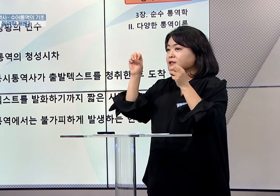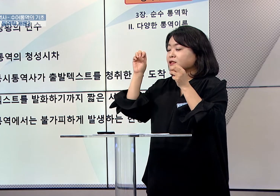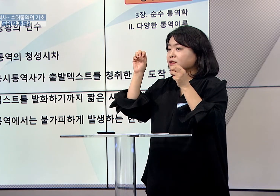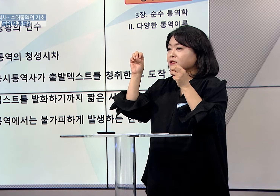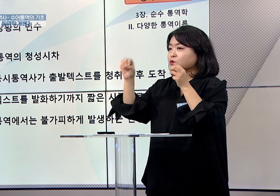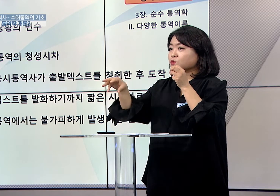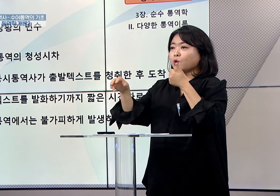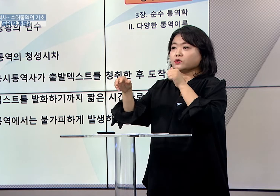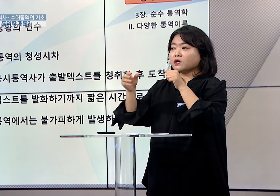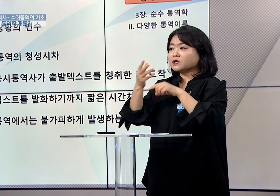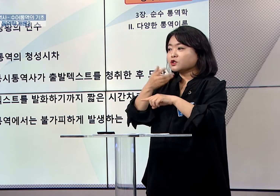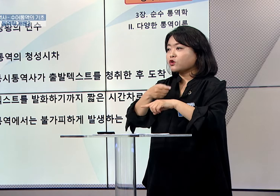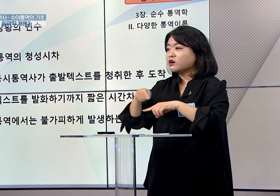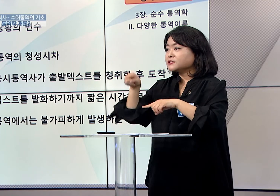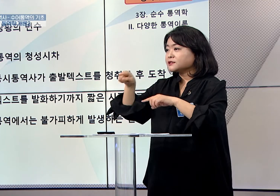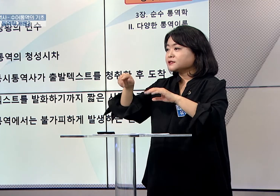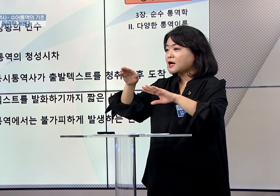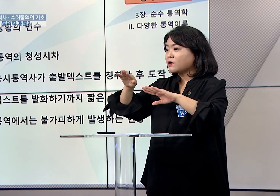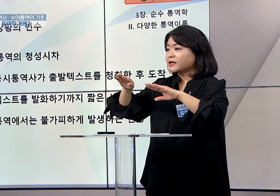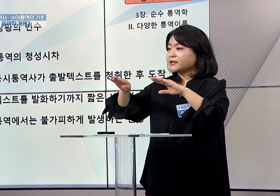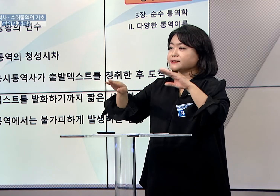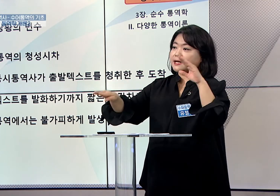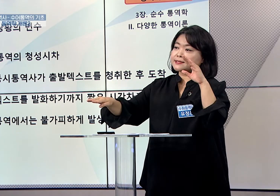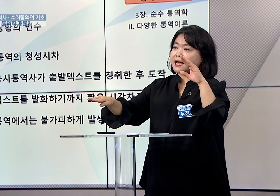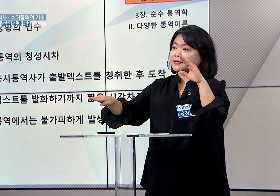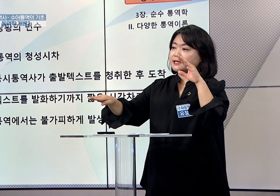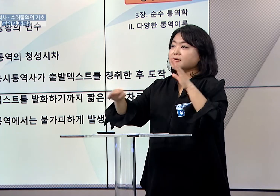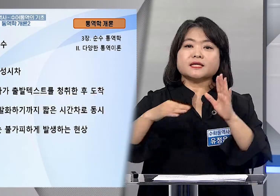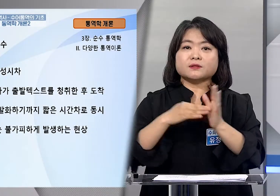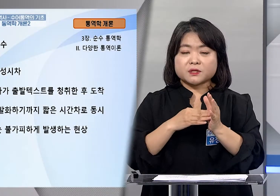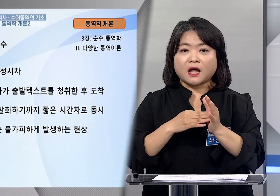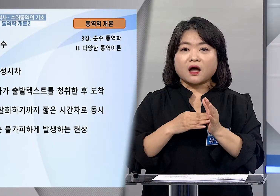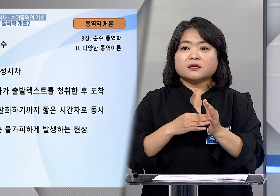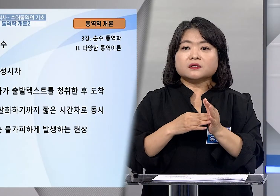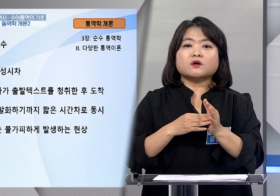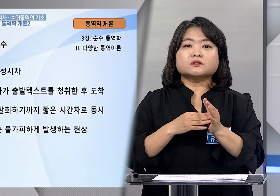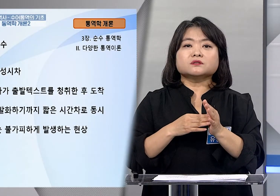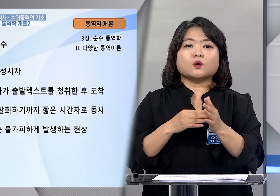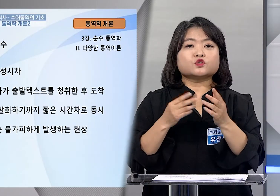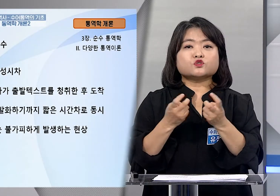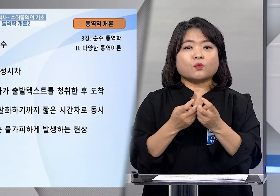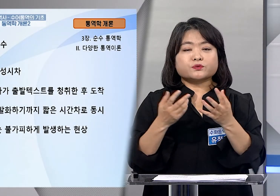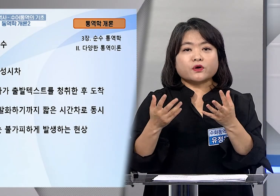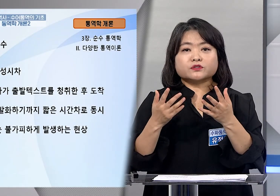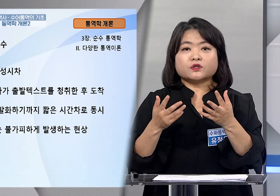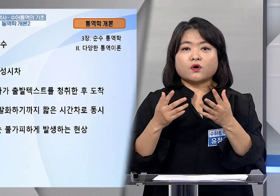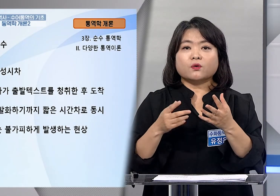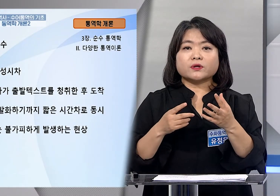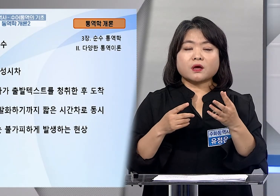통역이 되어지는 상황의 시간 차이입니다. 이거는 어쩔 수 없어요. 그렇죠? 왜냐하면